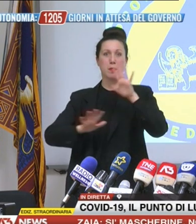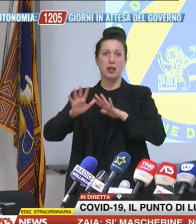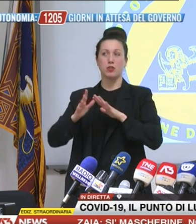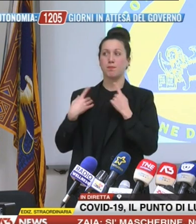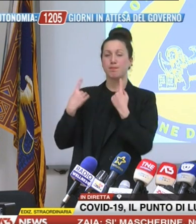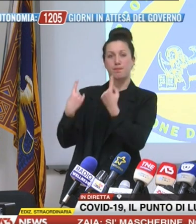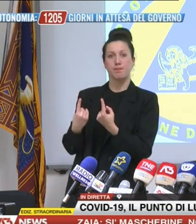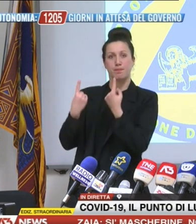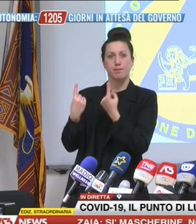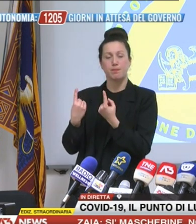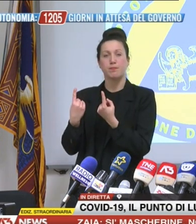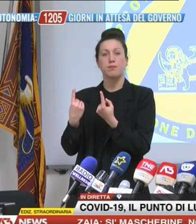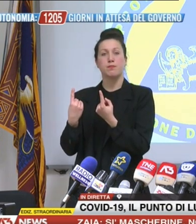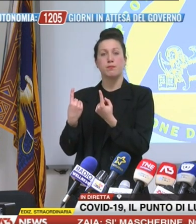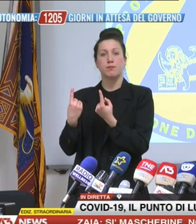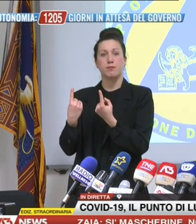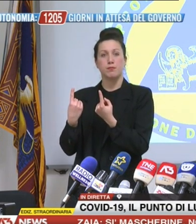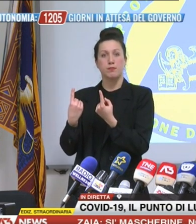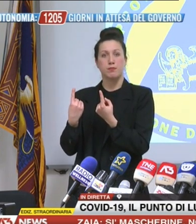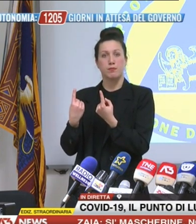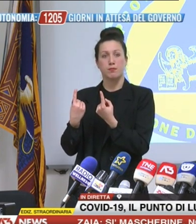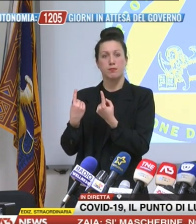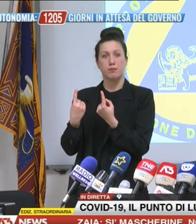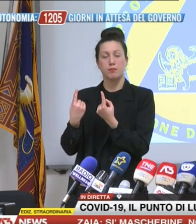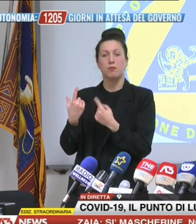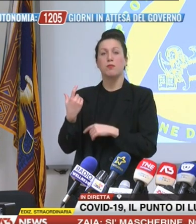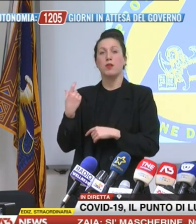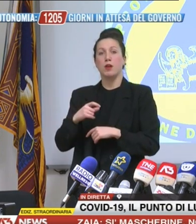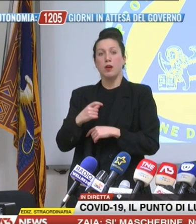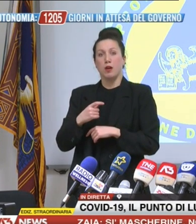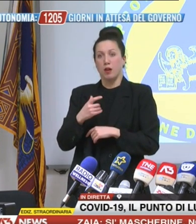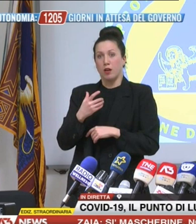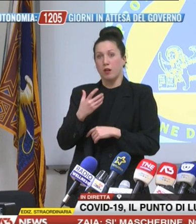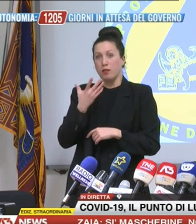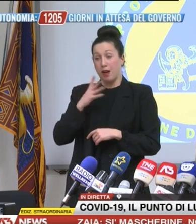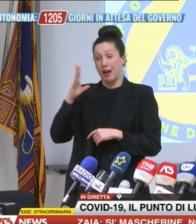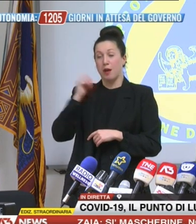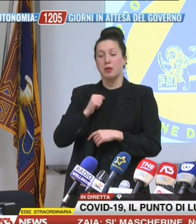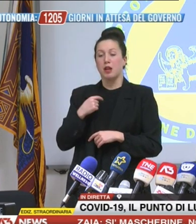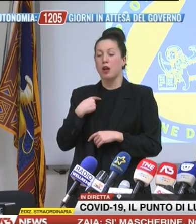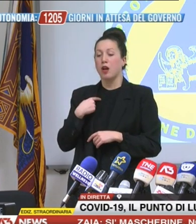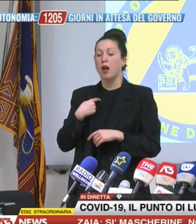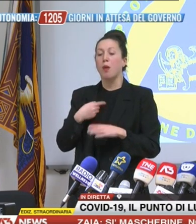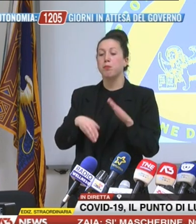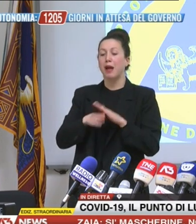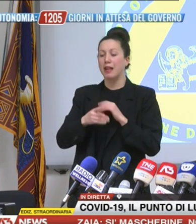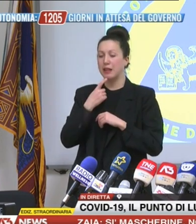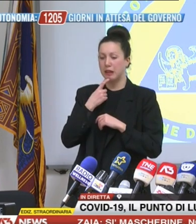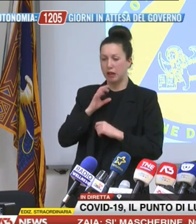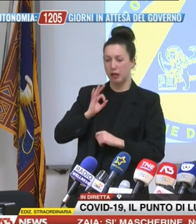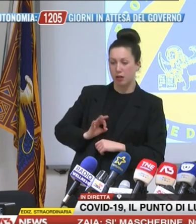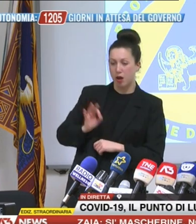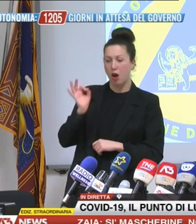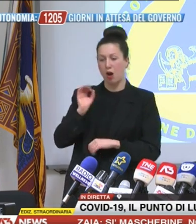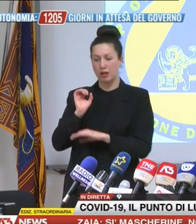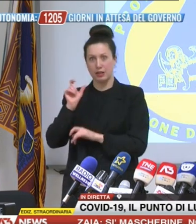anche di con certezza di capire da quale categoria dei due dobbiamo iniziare, se sono forze dell'ordine o sono insegnanti. Quindi